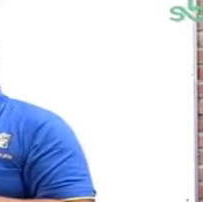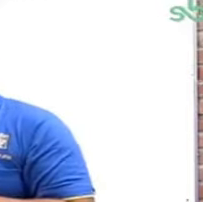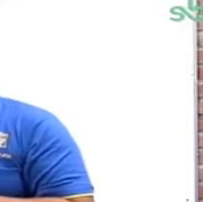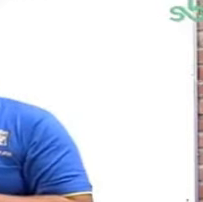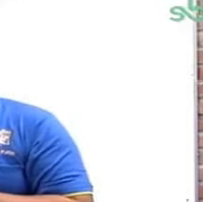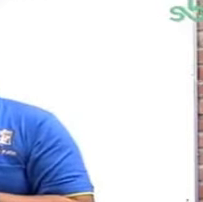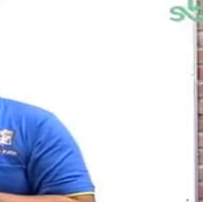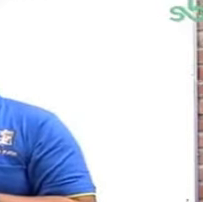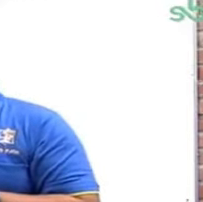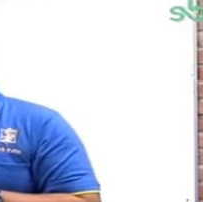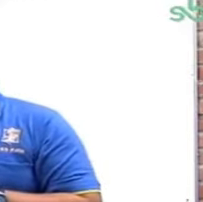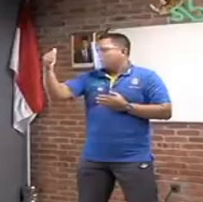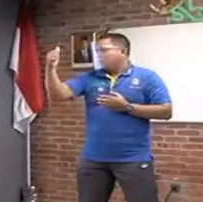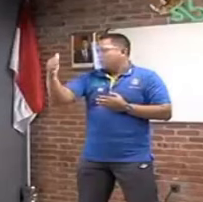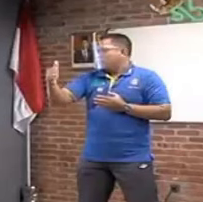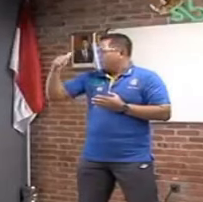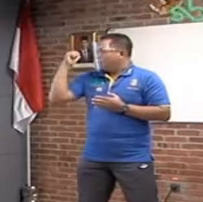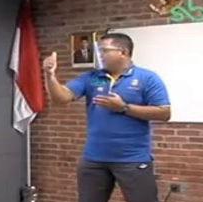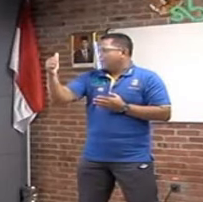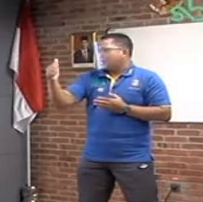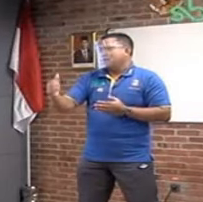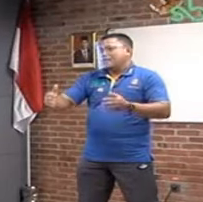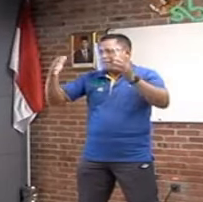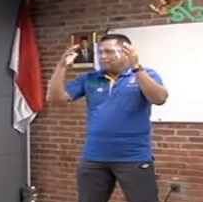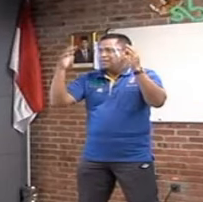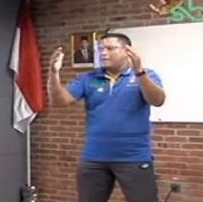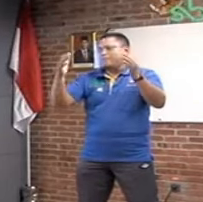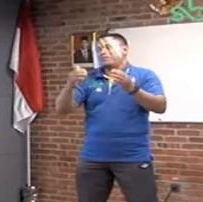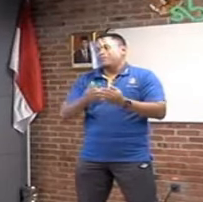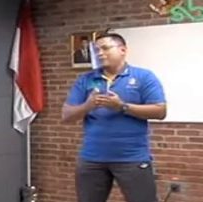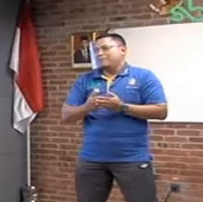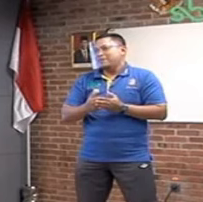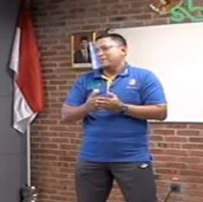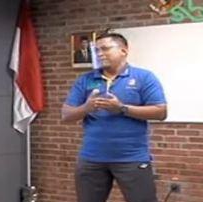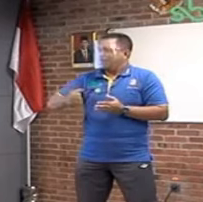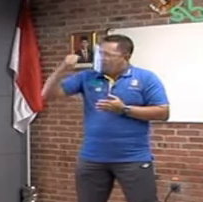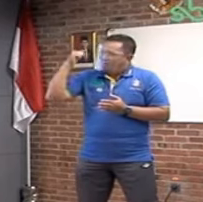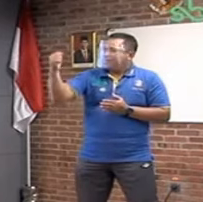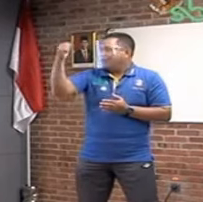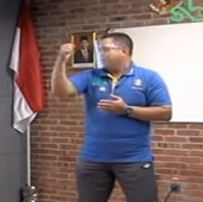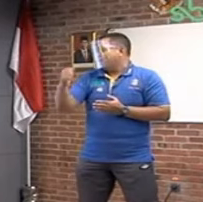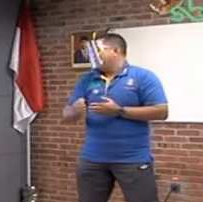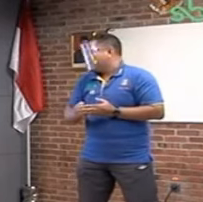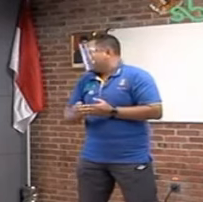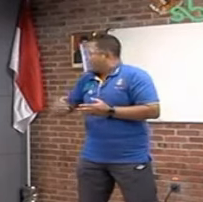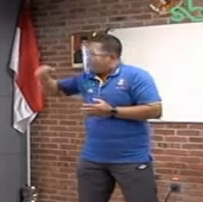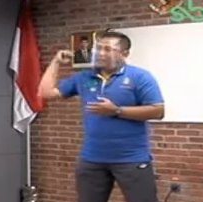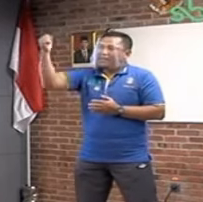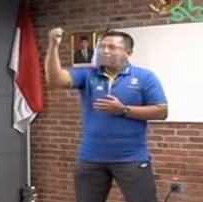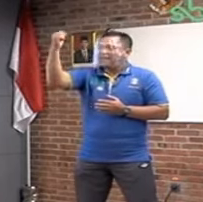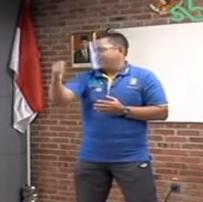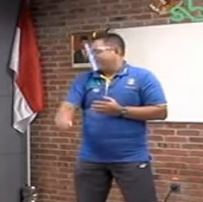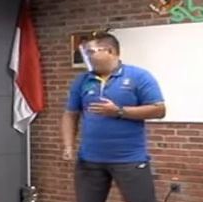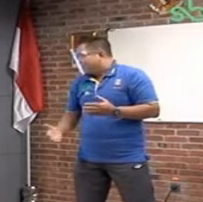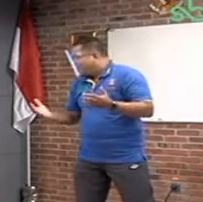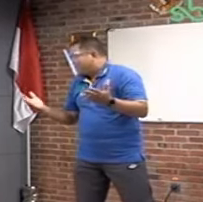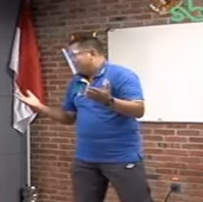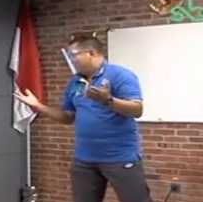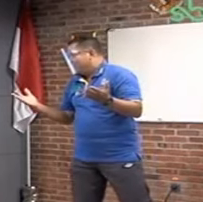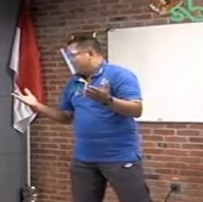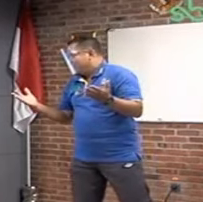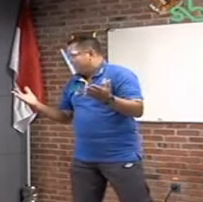menjadi generasi muda yang tangguh, bijaksana, dan bisa memimpin bangsa Indonesia ke depan lebih maju dan lebih hebat lagi.